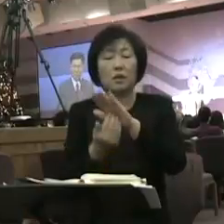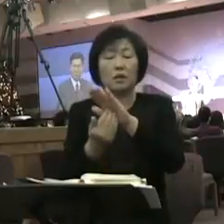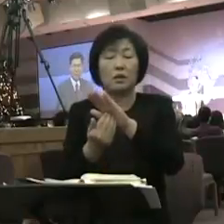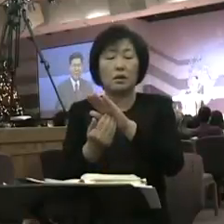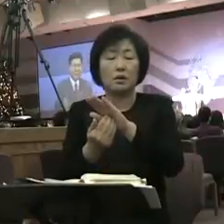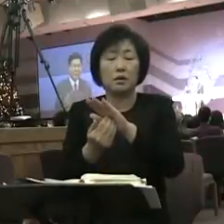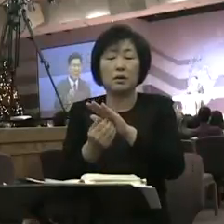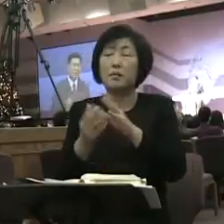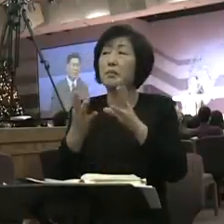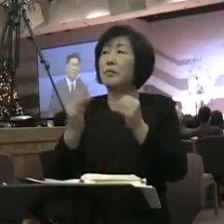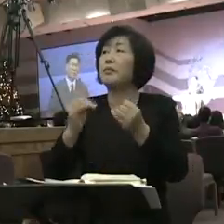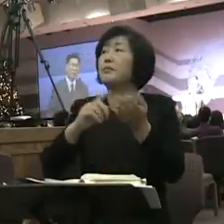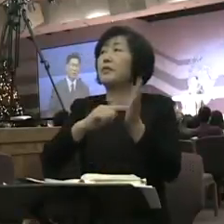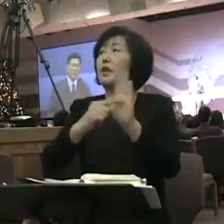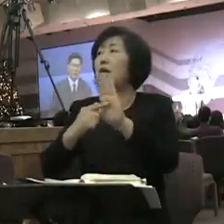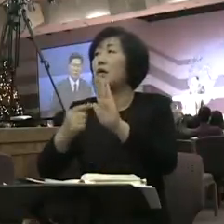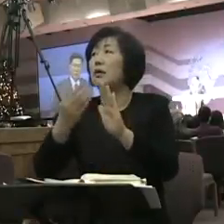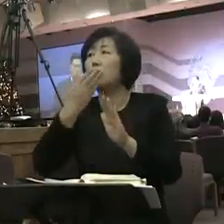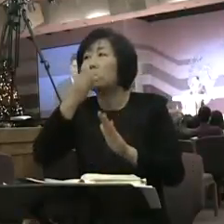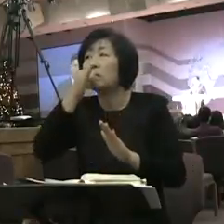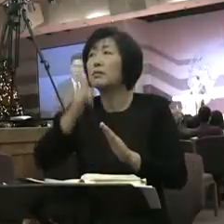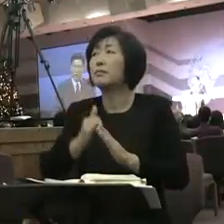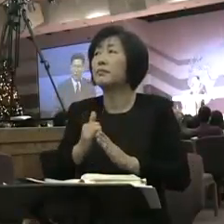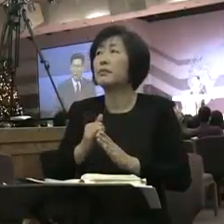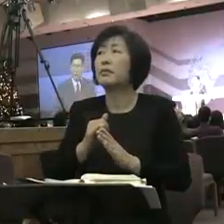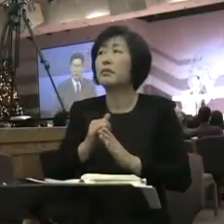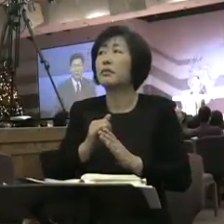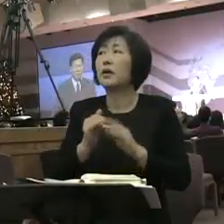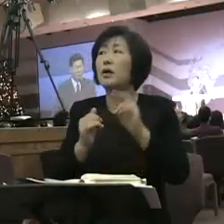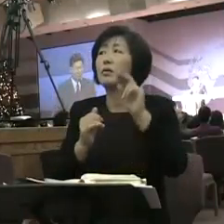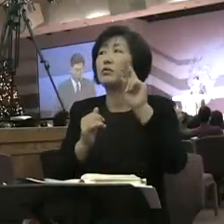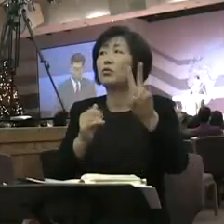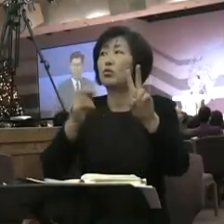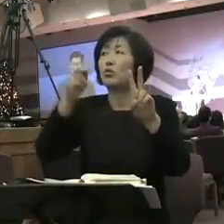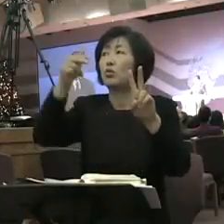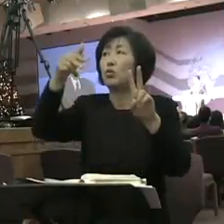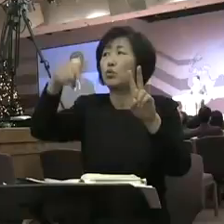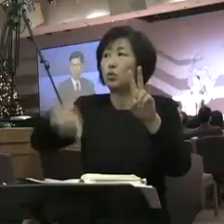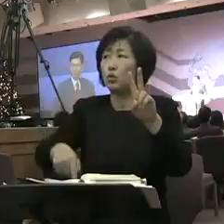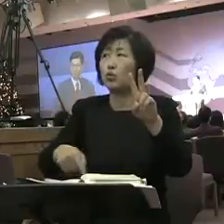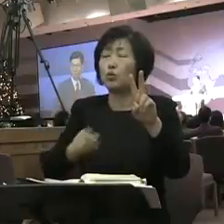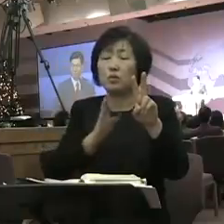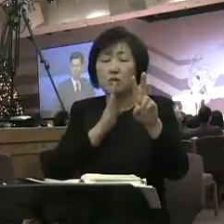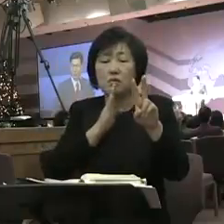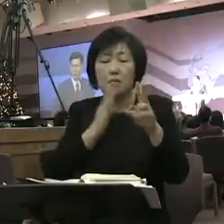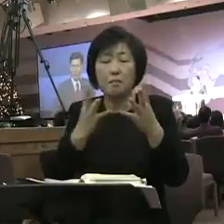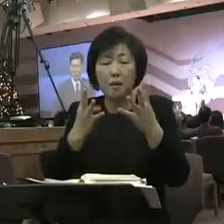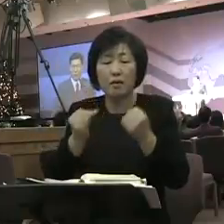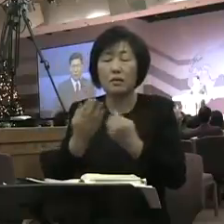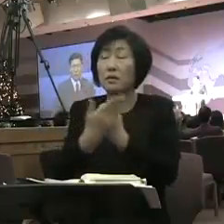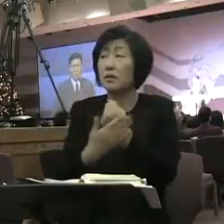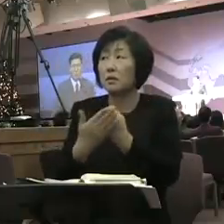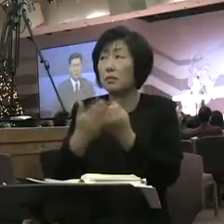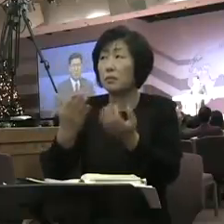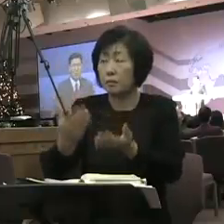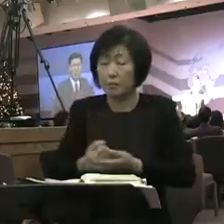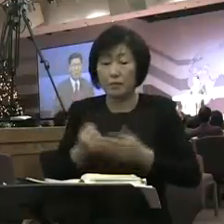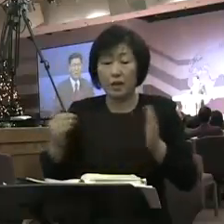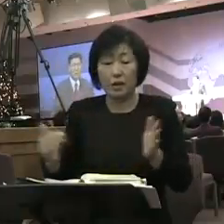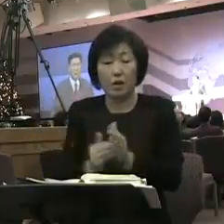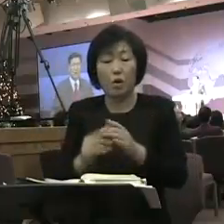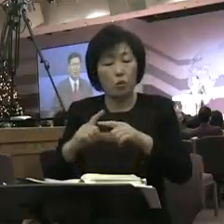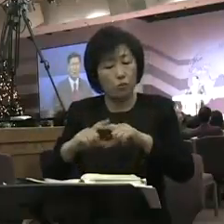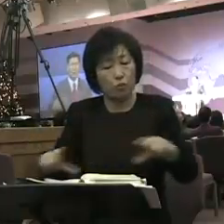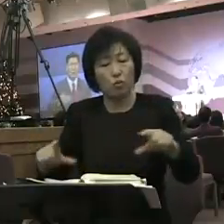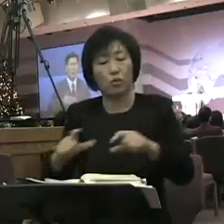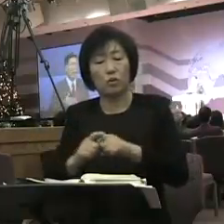있습니다. 여러분들이 아마 지난 2주 동안에 참 은혜 많이 받으셨죠. 우리가 보통